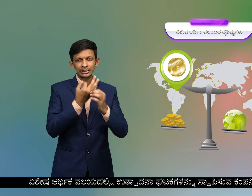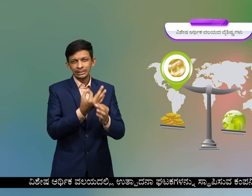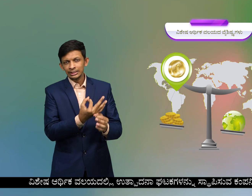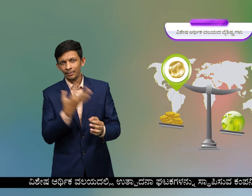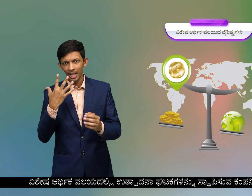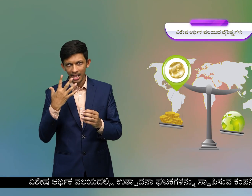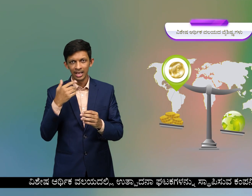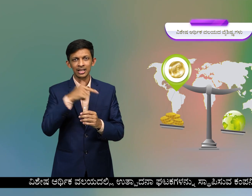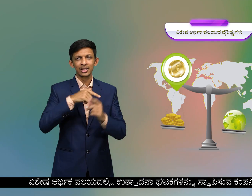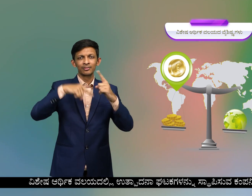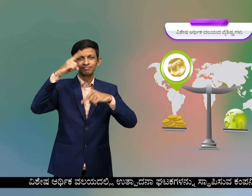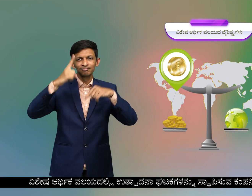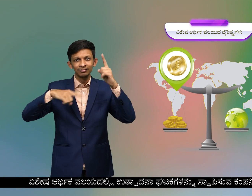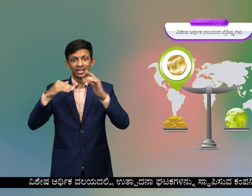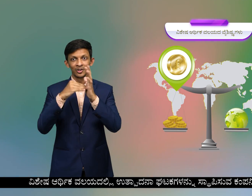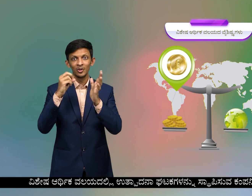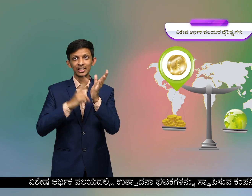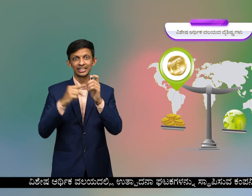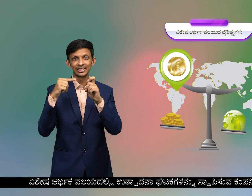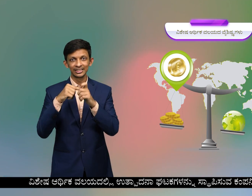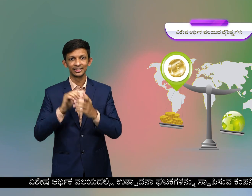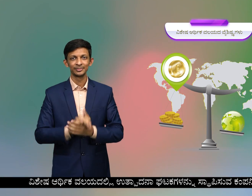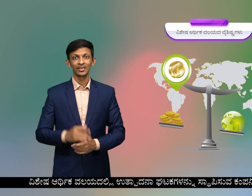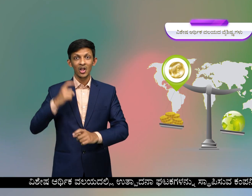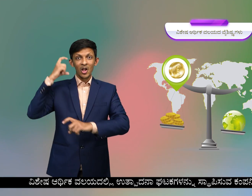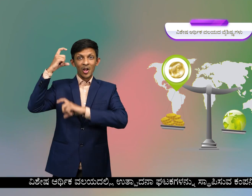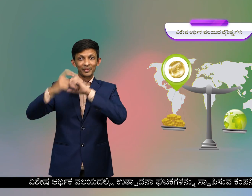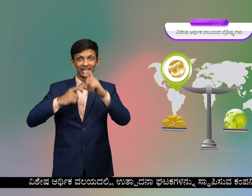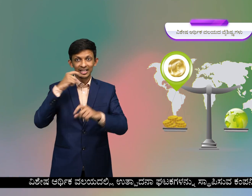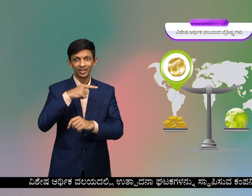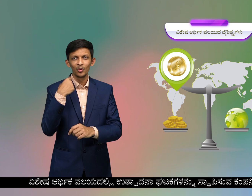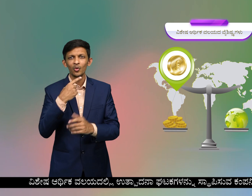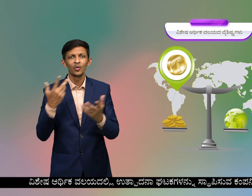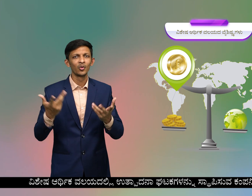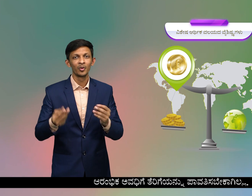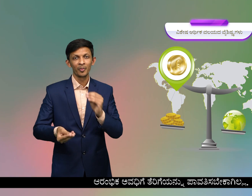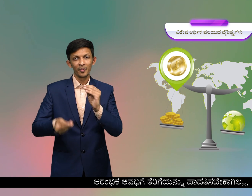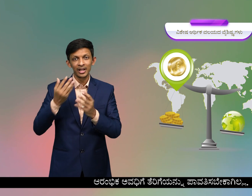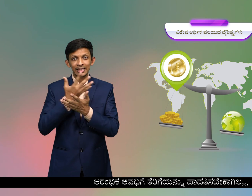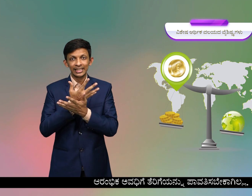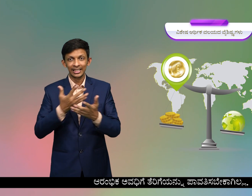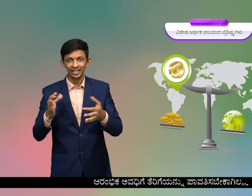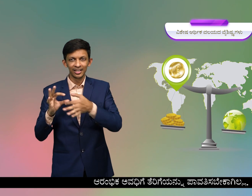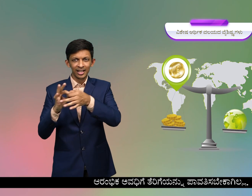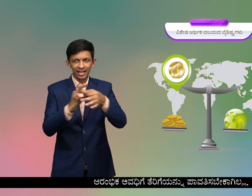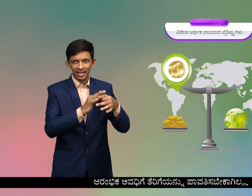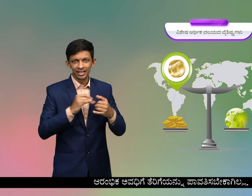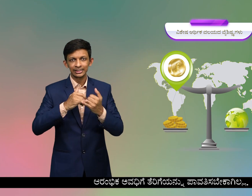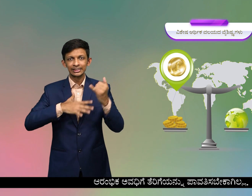ವಿಶೇಷ ಆರ್ಥಿಕ ವಲಯದಲ್ಲಿ ಉತ್ಪಾದನಾ ಘಟಕಗಳನ್ನು ಸ್ಥಾಪಿಸುವ ಕಂಪನಿಗಳು 5 ವರ್ಷಗಳ ಆರಂಭಿಕ